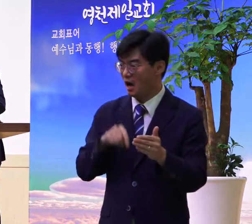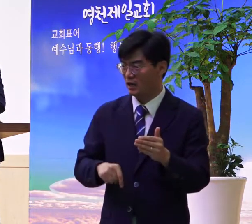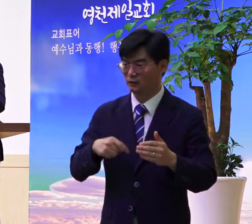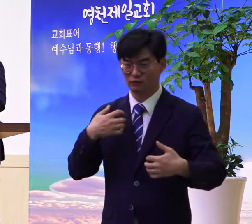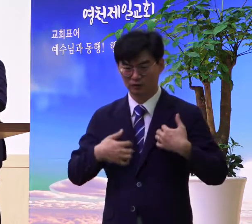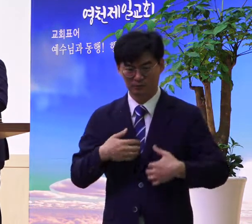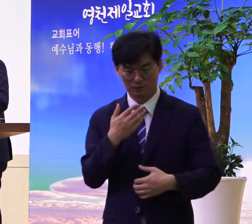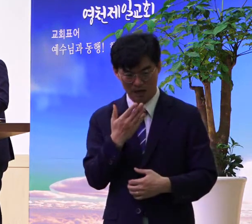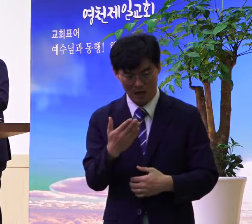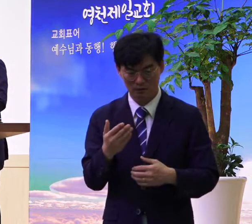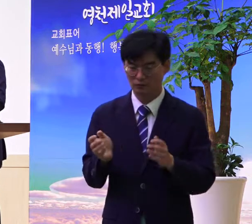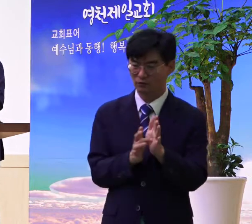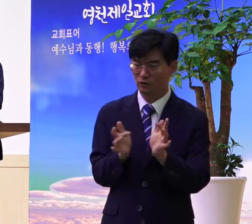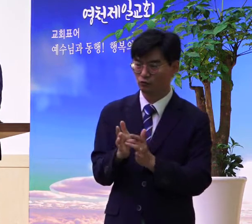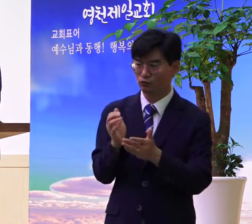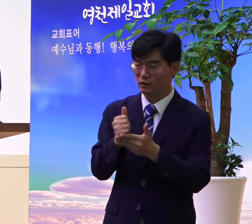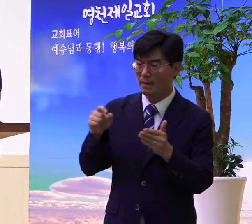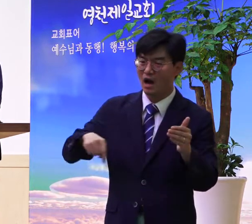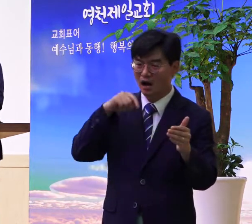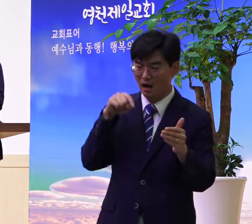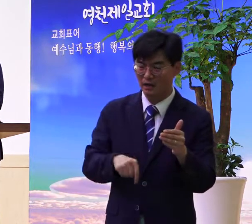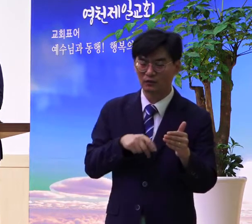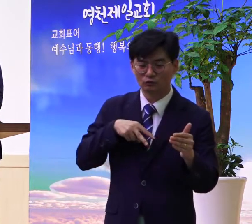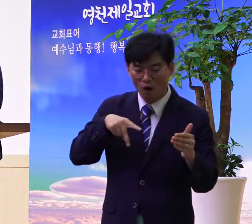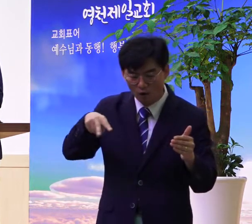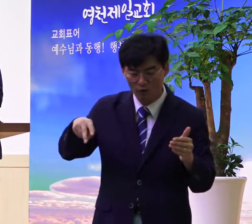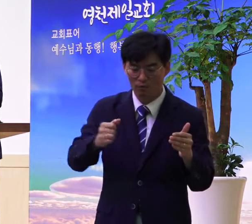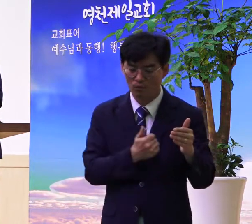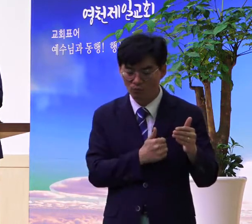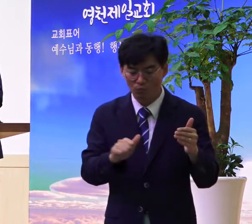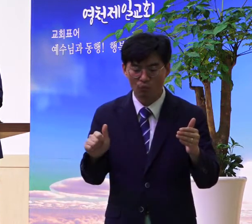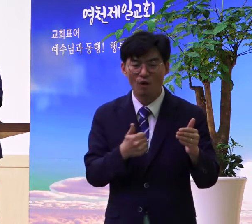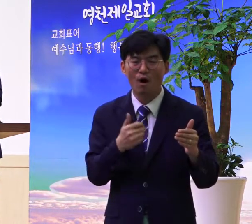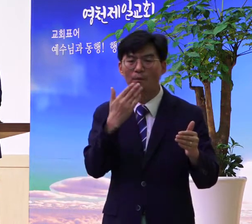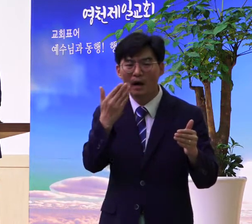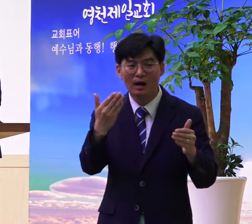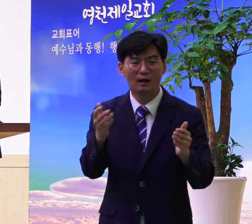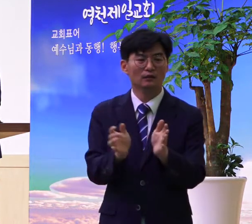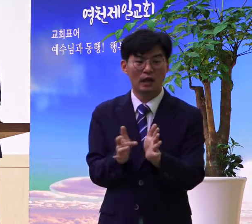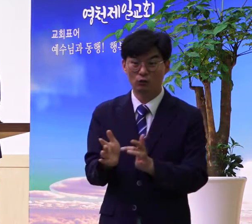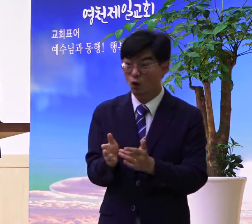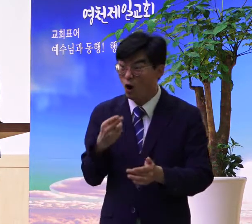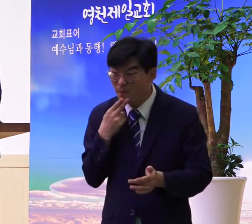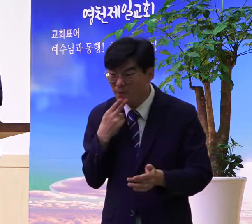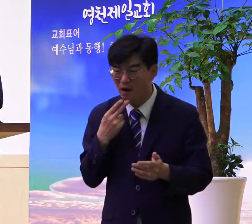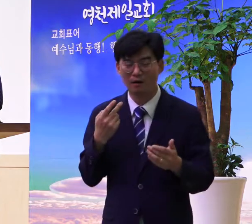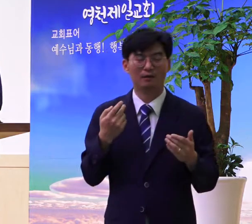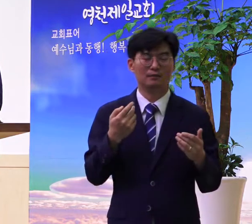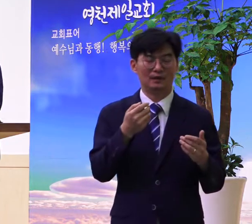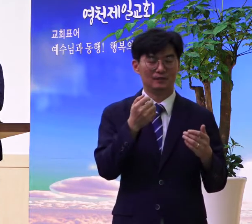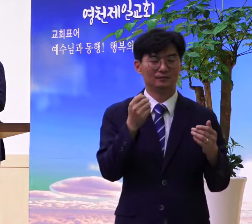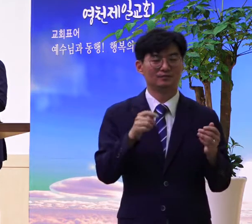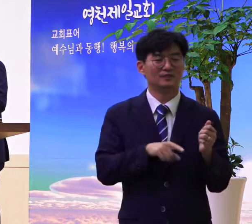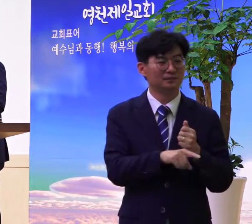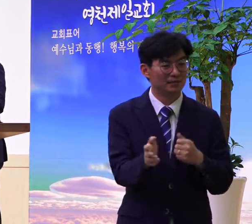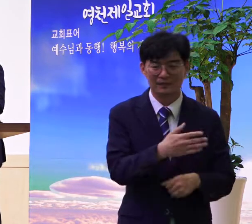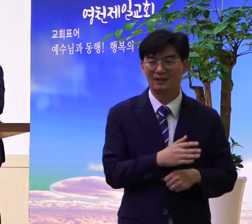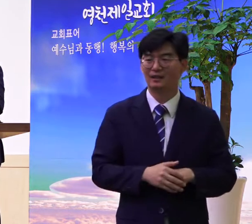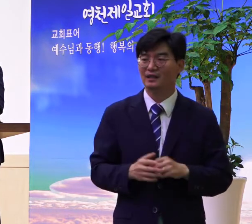그의 모든 길을 걸어왔다는 것입니다. 한순간도 예수님 없이는 살지 않았던, 예수님 때문에 살아가는